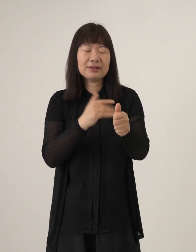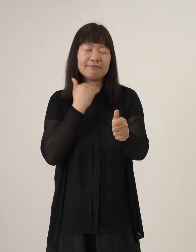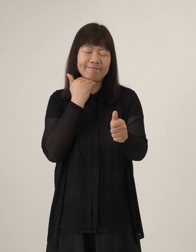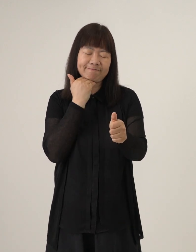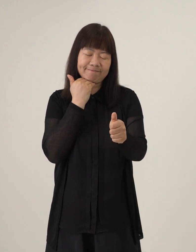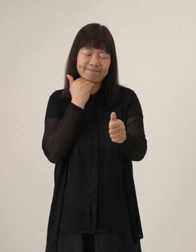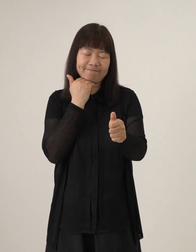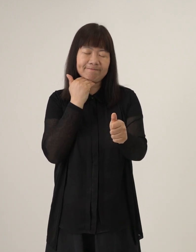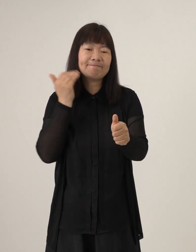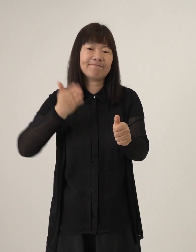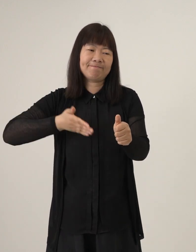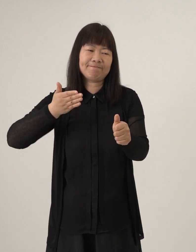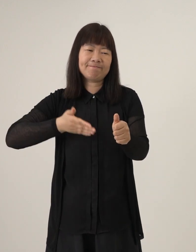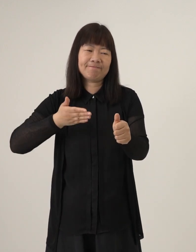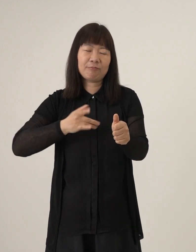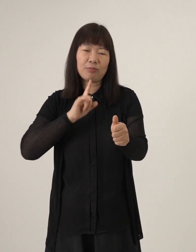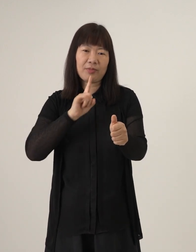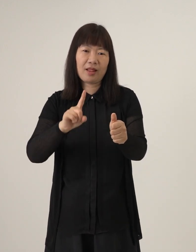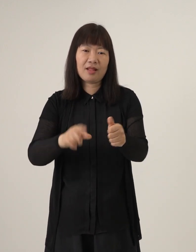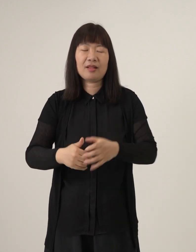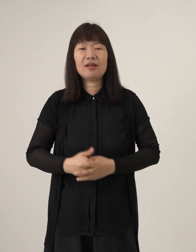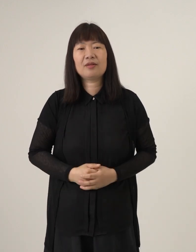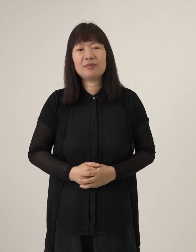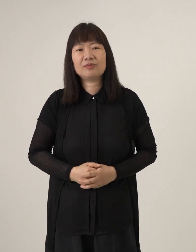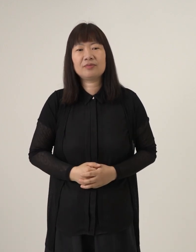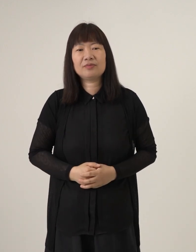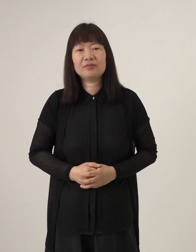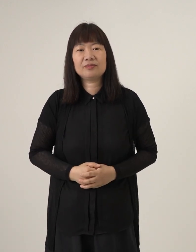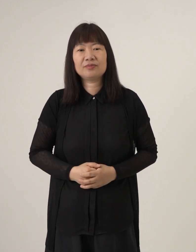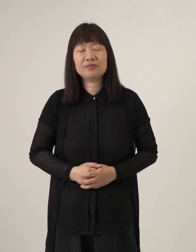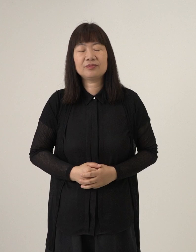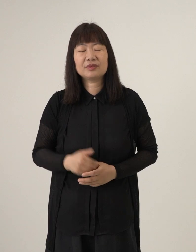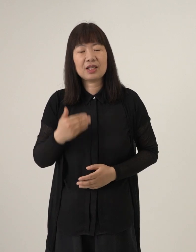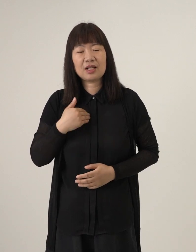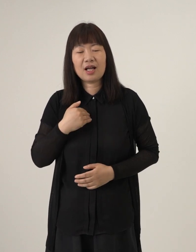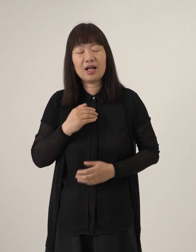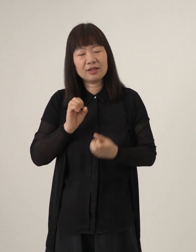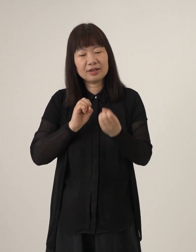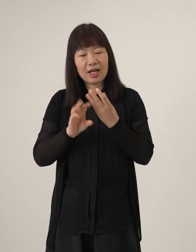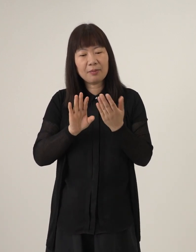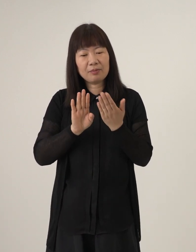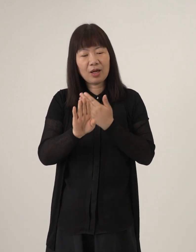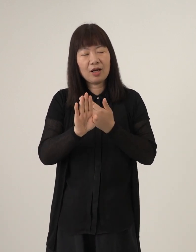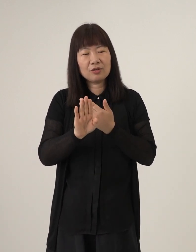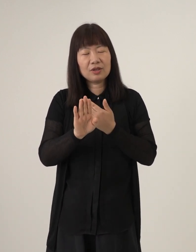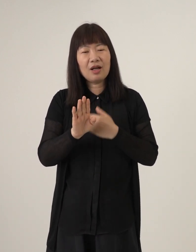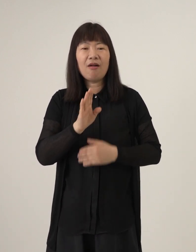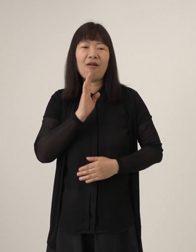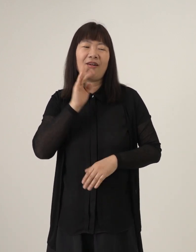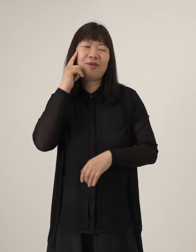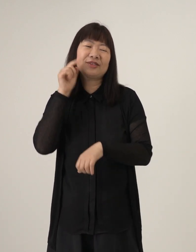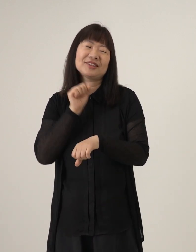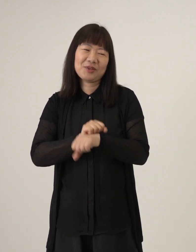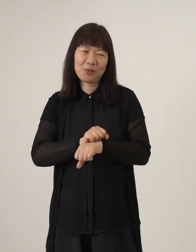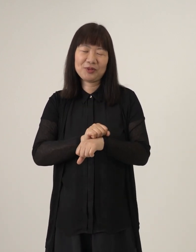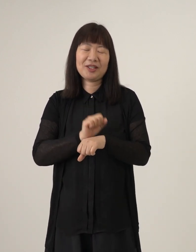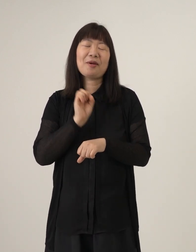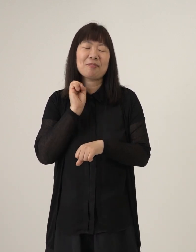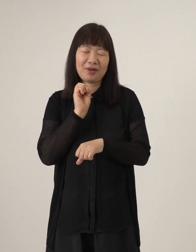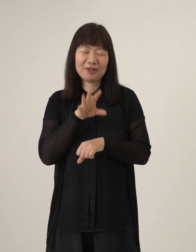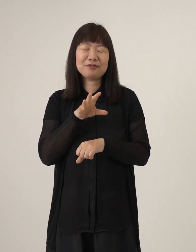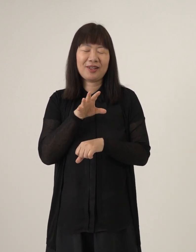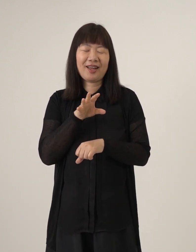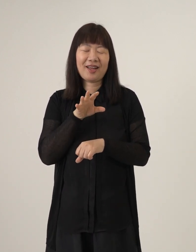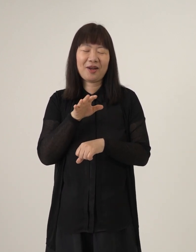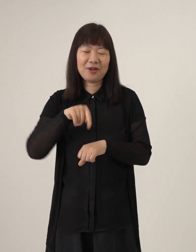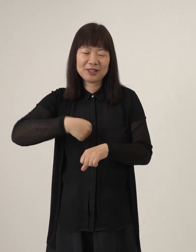된다. 그런 얘기를 했어요. 제가 답을 하고 나서도 어쩜 그렇게 지혜롭게 대답을 했을까?